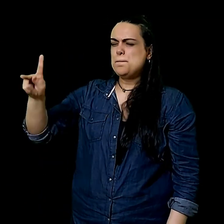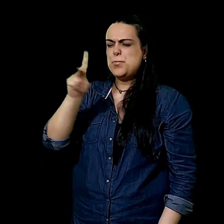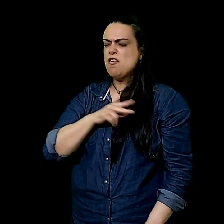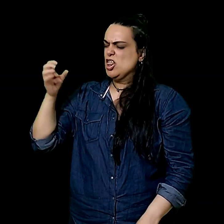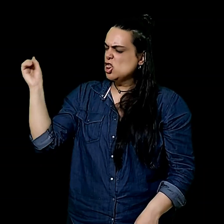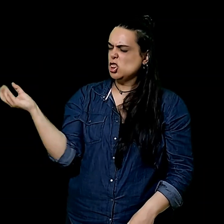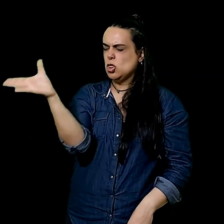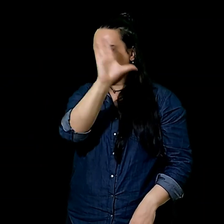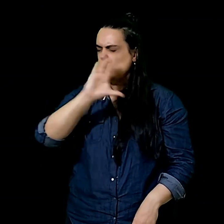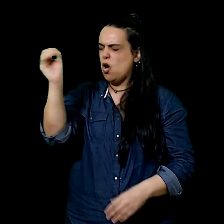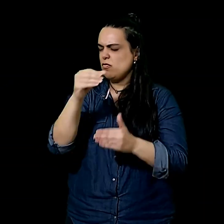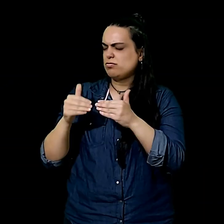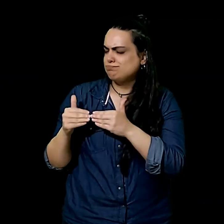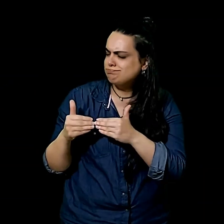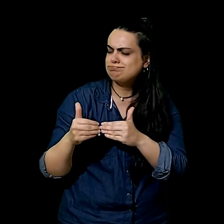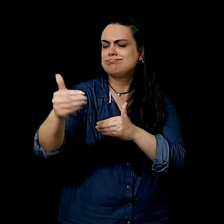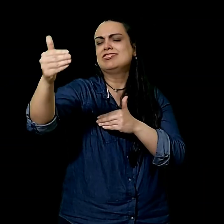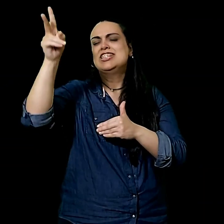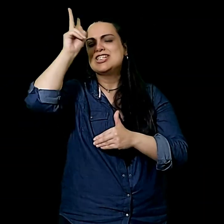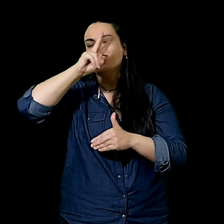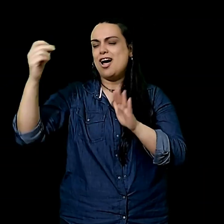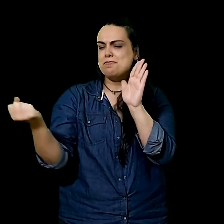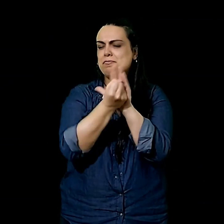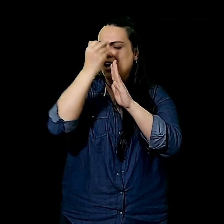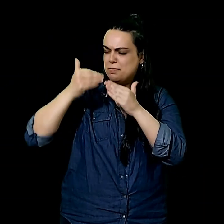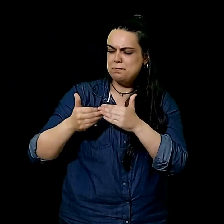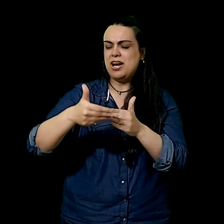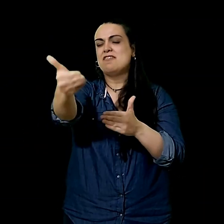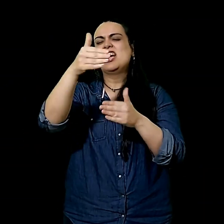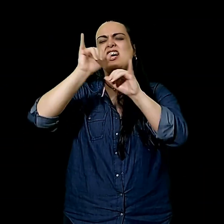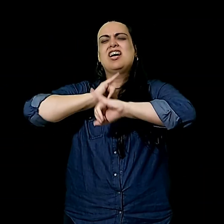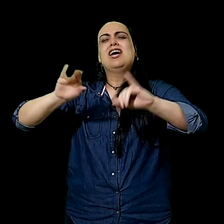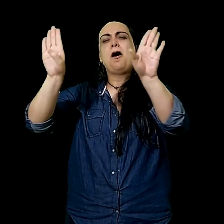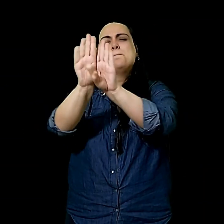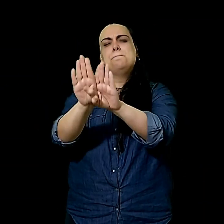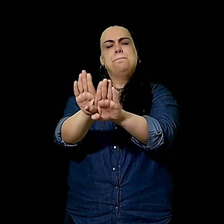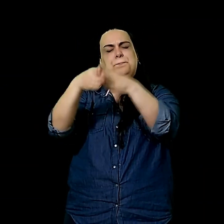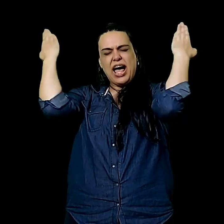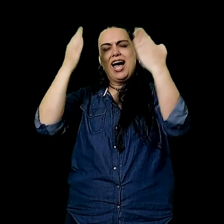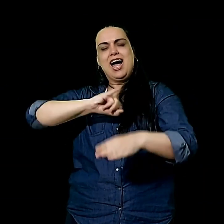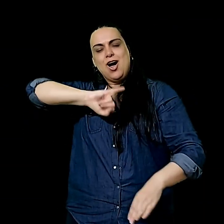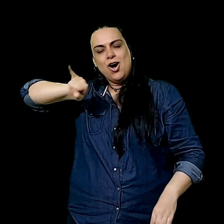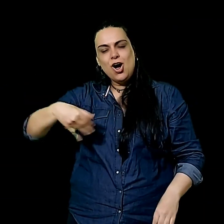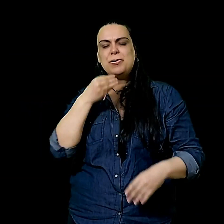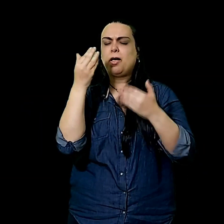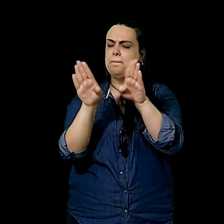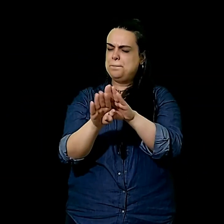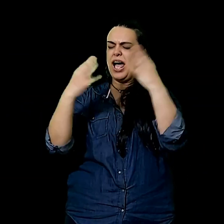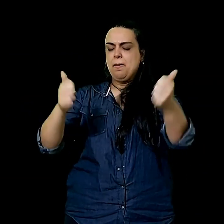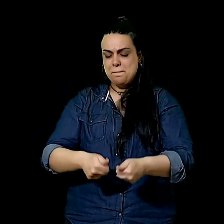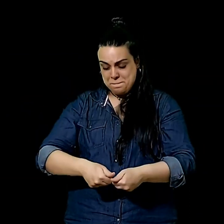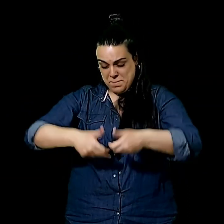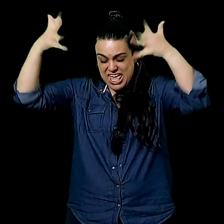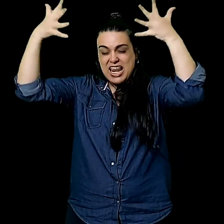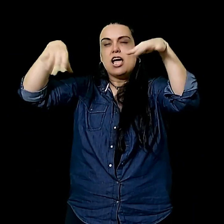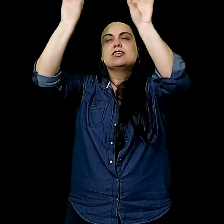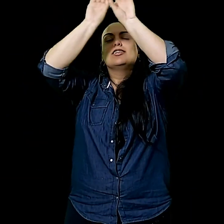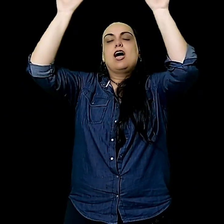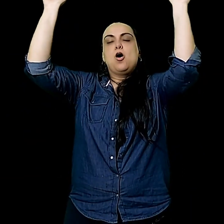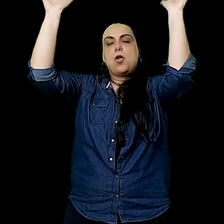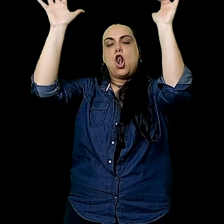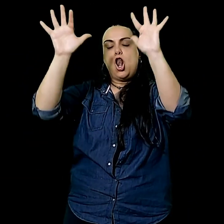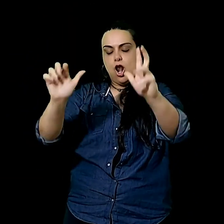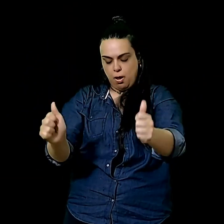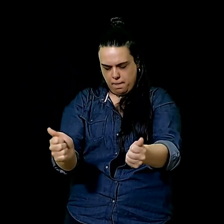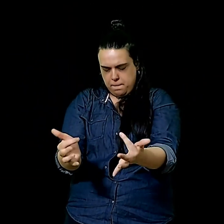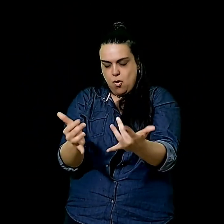um novo tempo, uma nova história, e eu declaro que portas se abrirão. Eu declaro que o sobrenatural do céu se Em